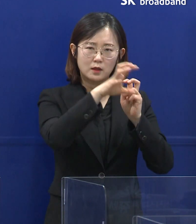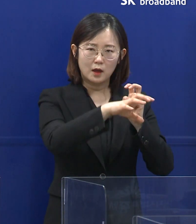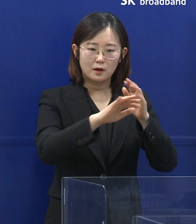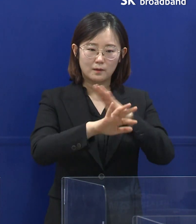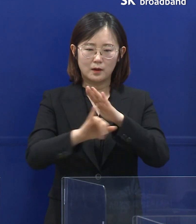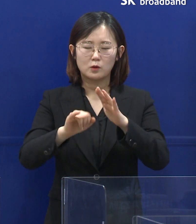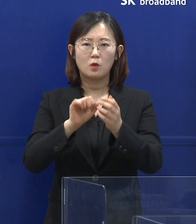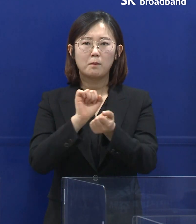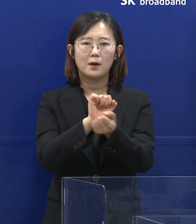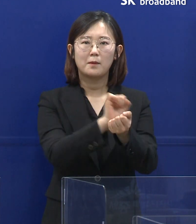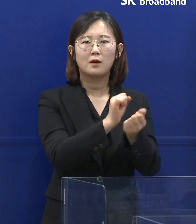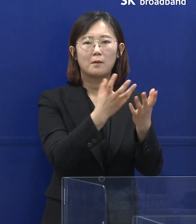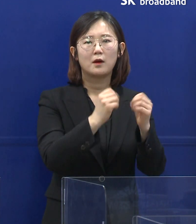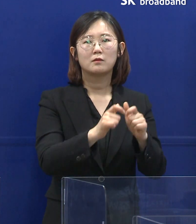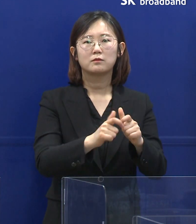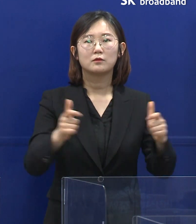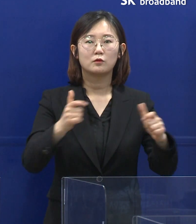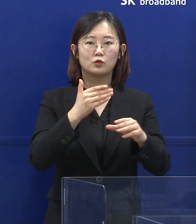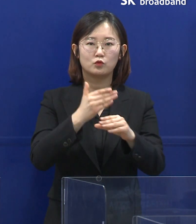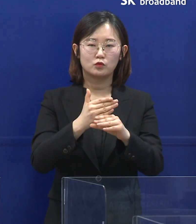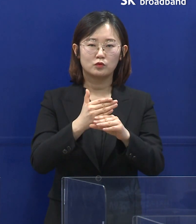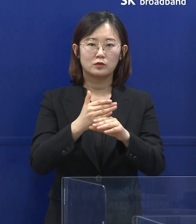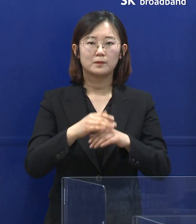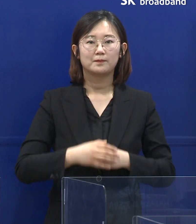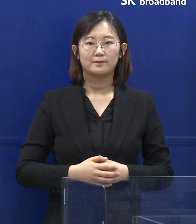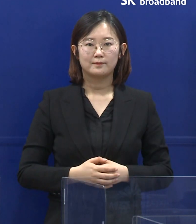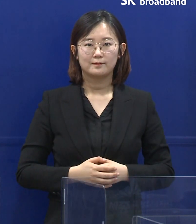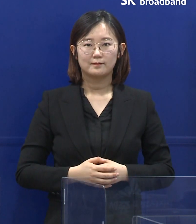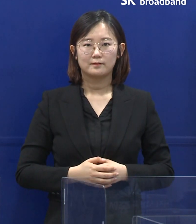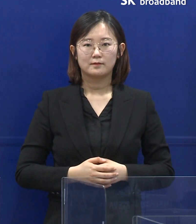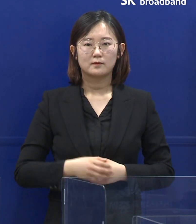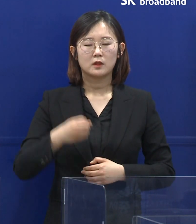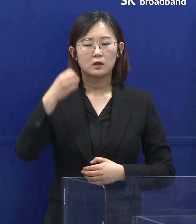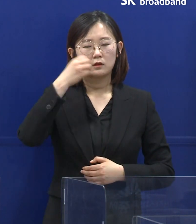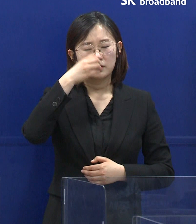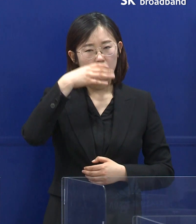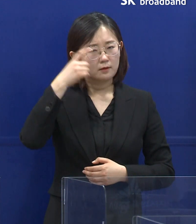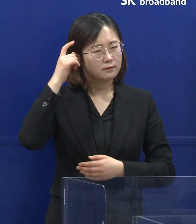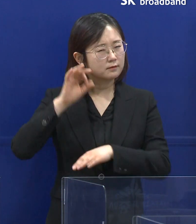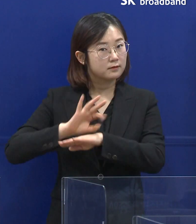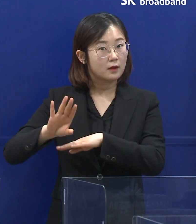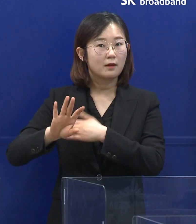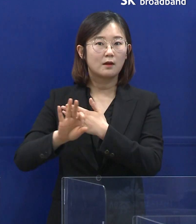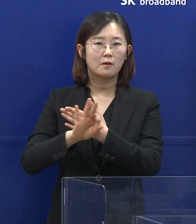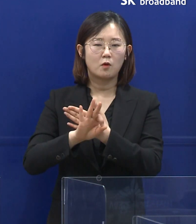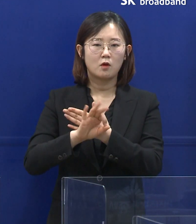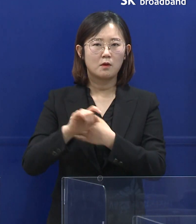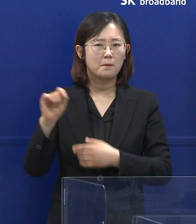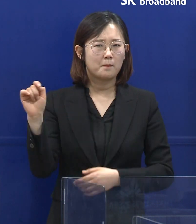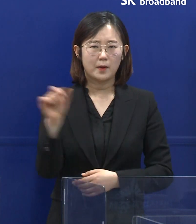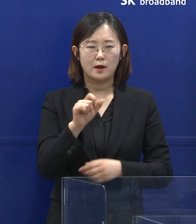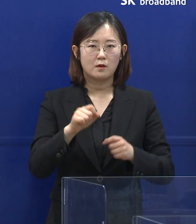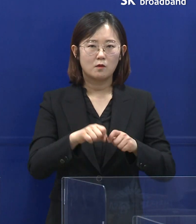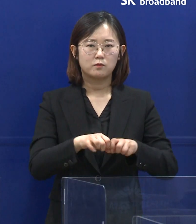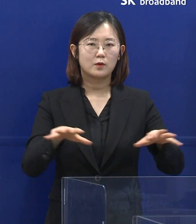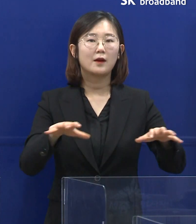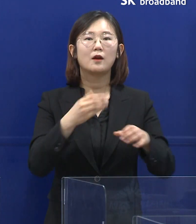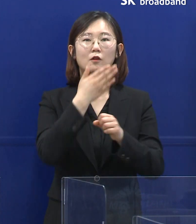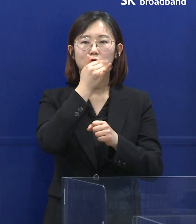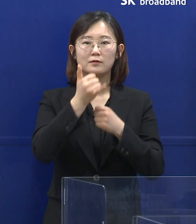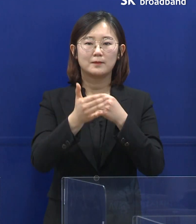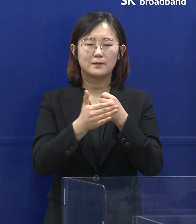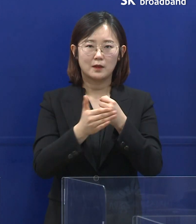확산되고 있습니다 자칫 느슨해질 수 있 경우 광범위한 재학생이 은 언제든 바뀔 수 있는